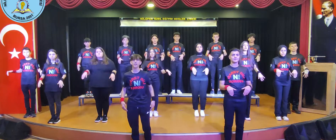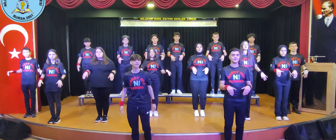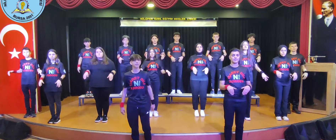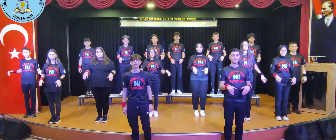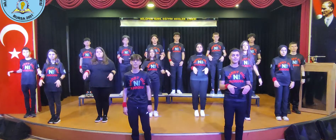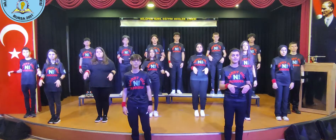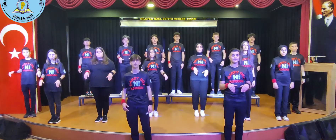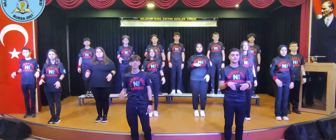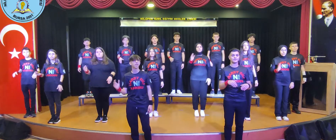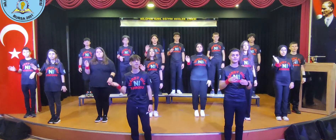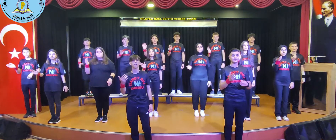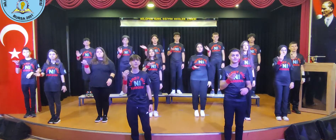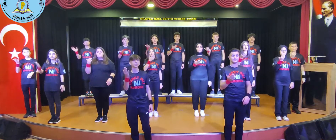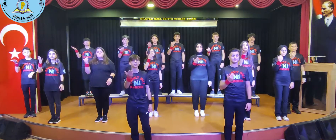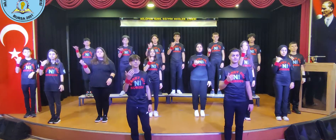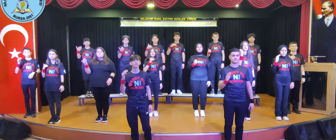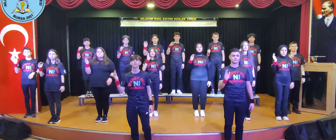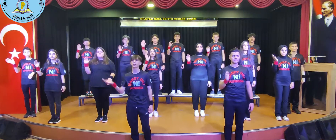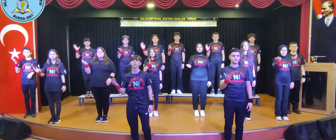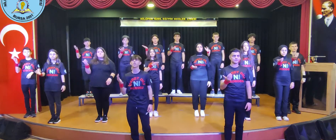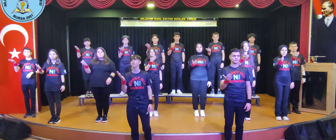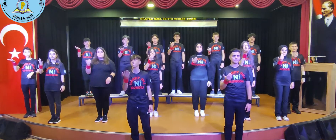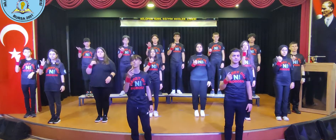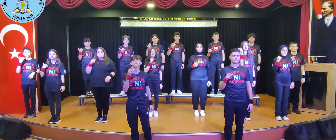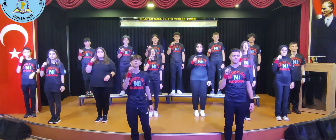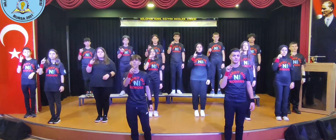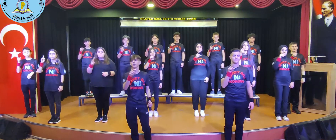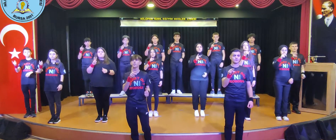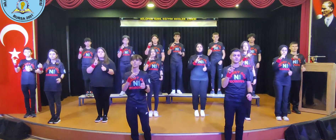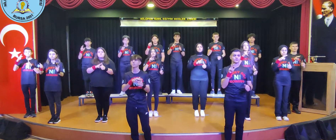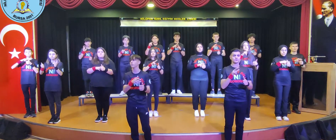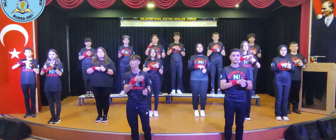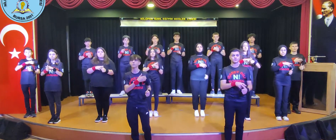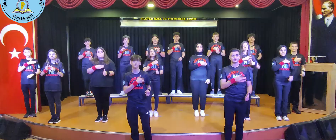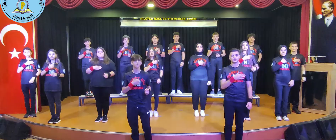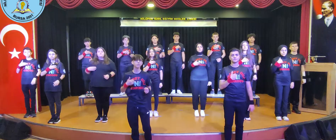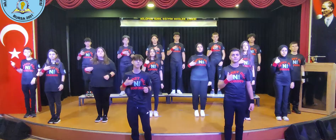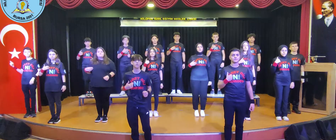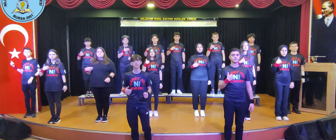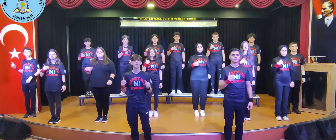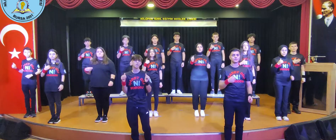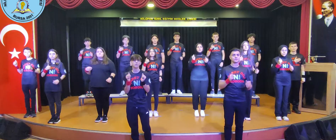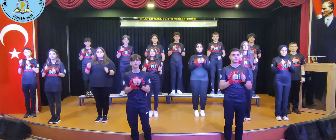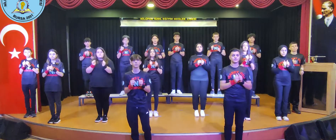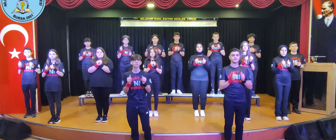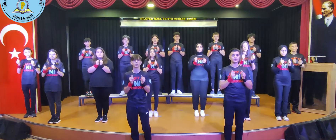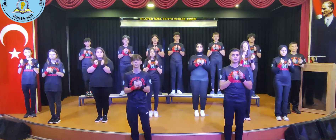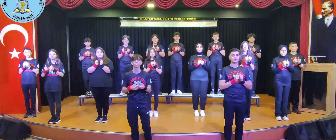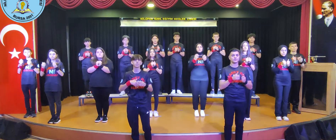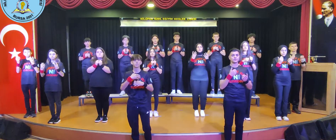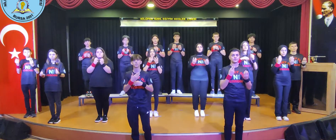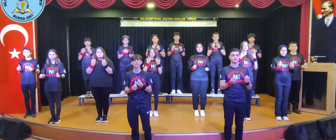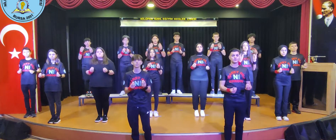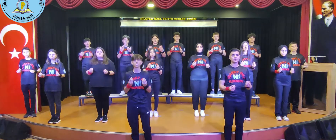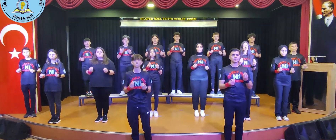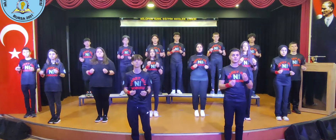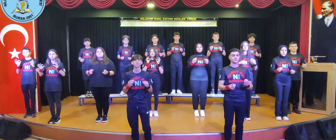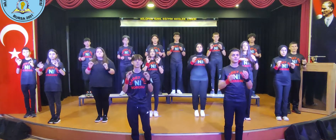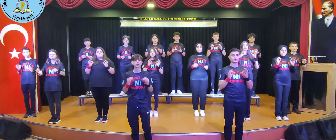engelleri Haydi gel haydi gel sen de kaçın bizlere Birlikte onu unut